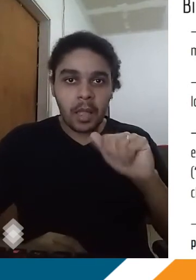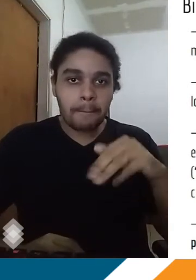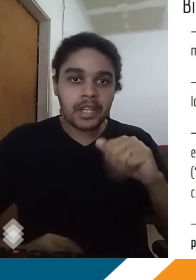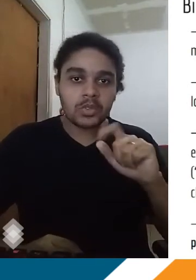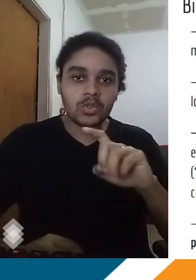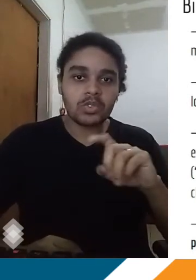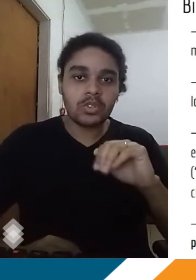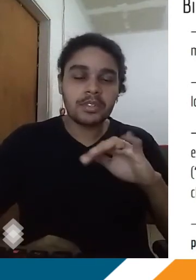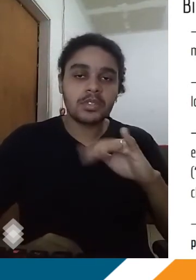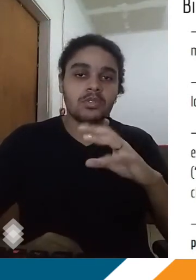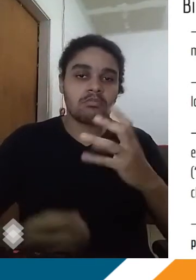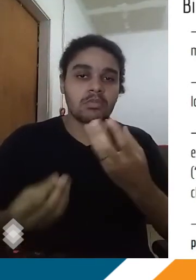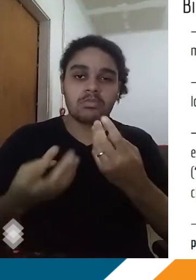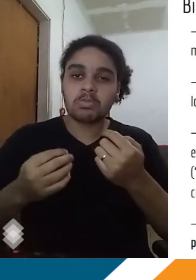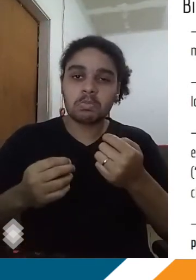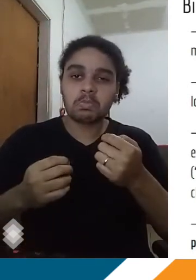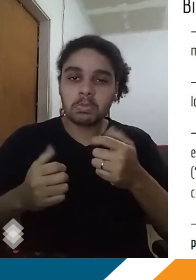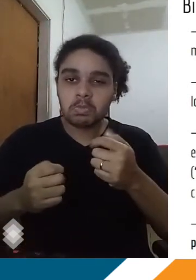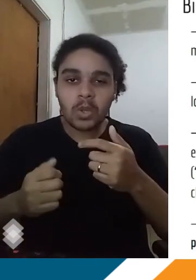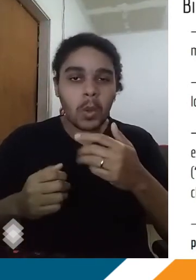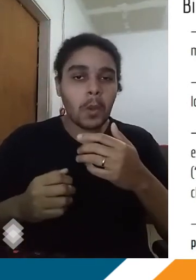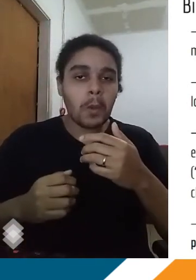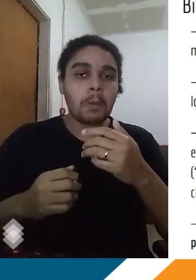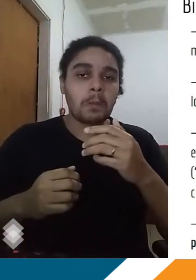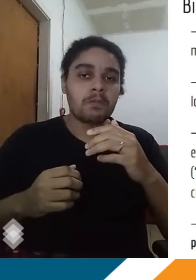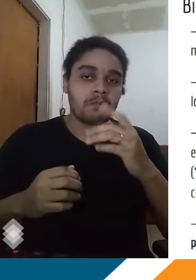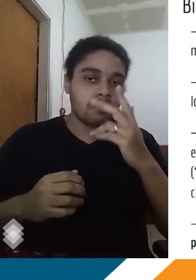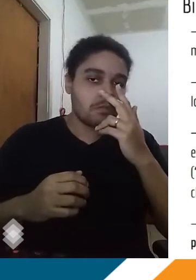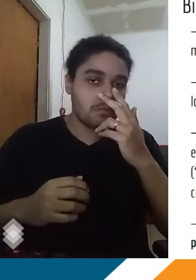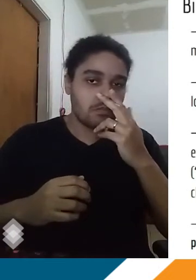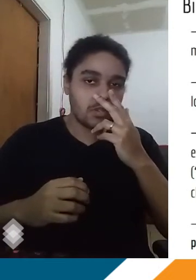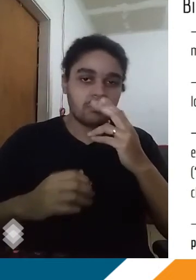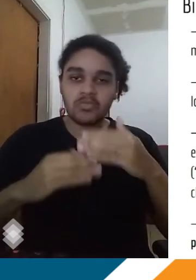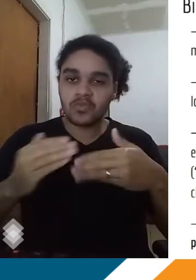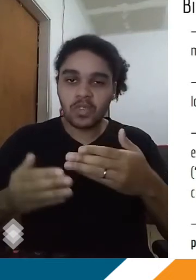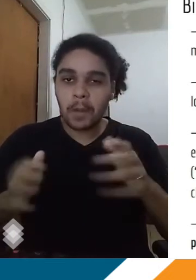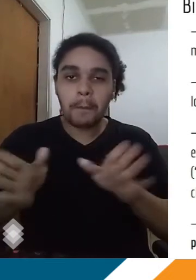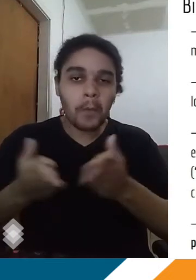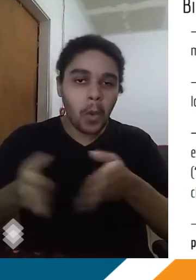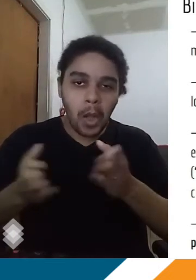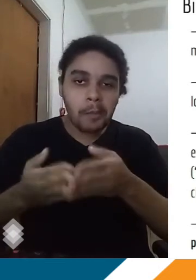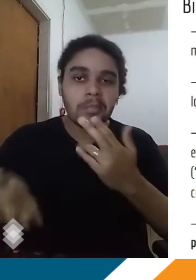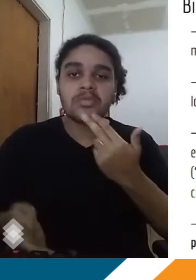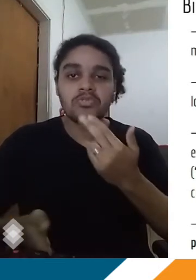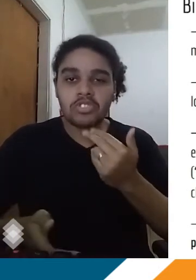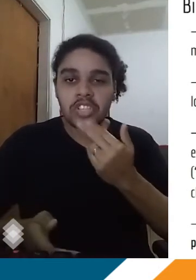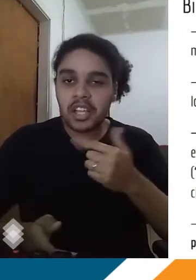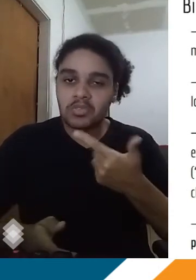sejam horizontes muito espessos, muito desenvolvidos e, consequentemente, pobres em